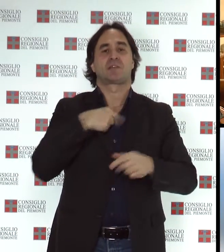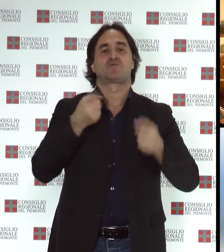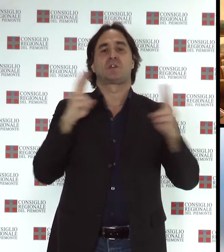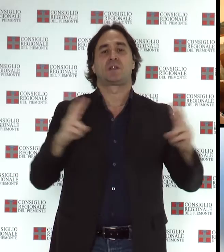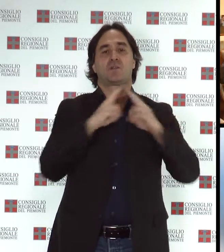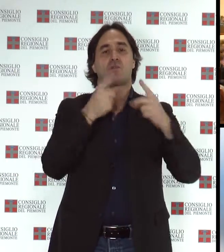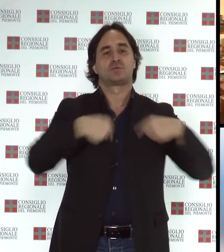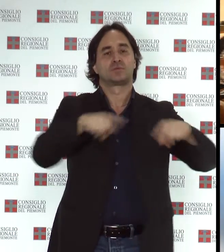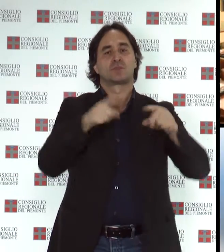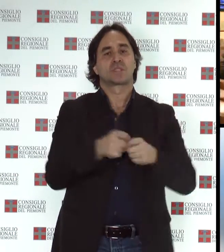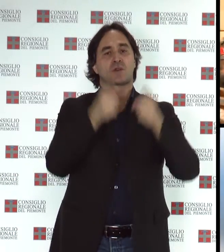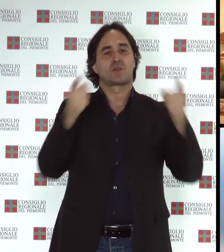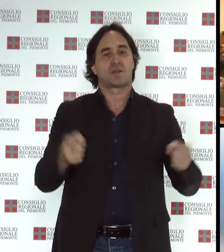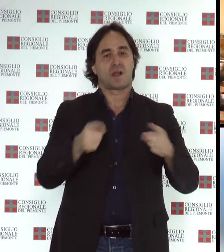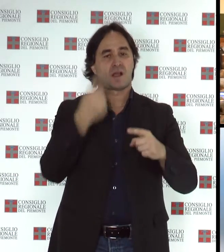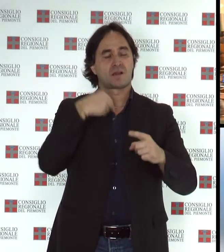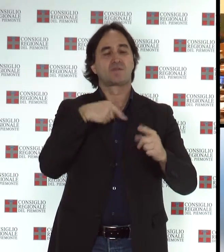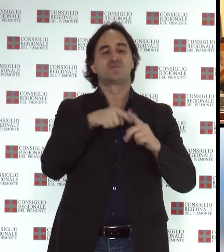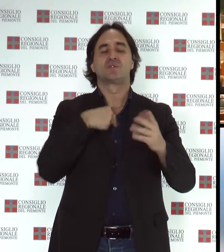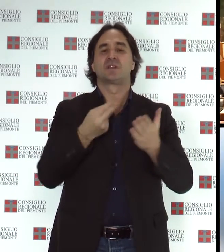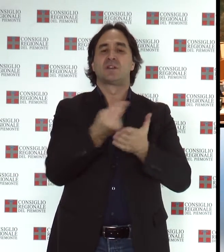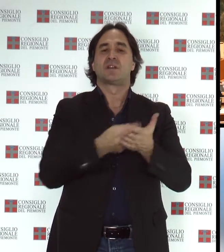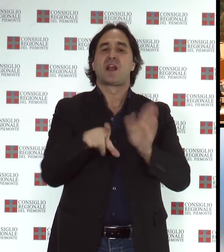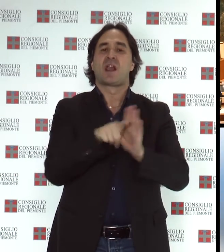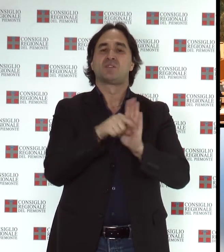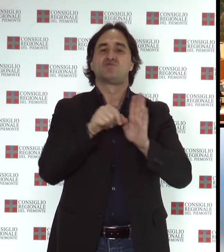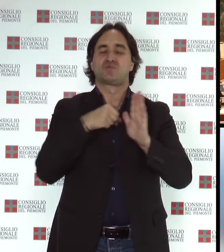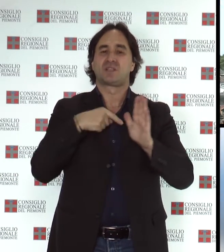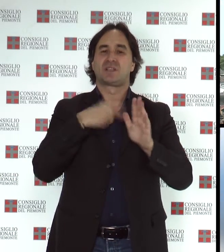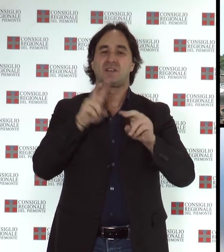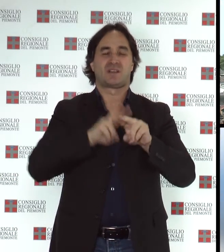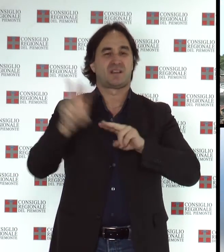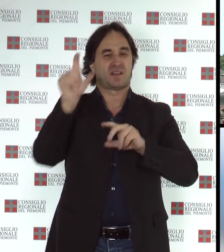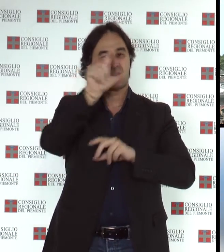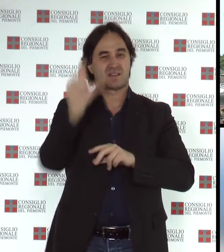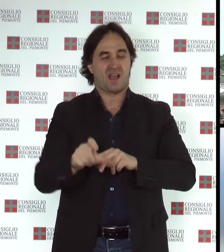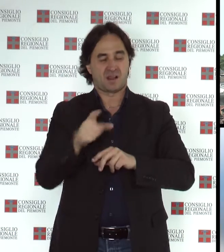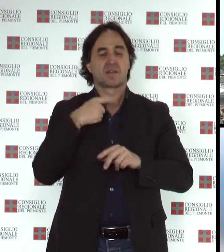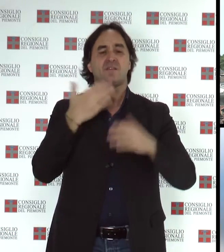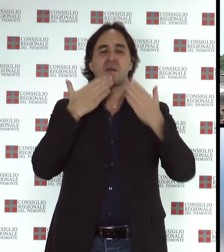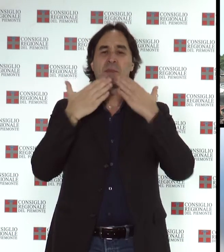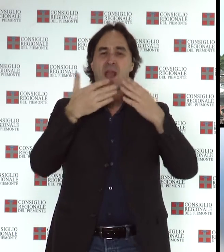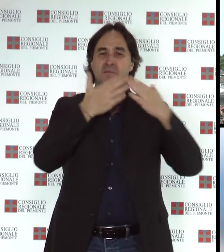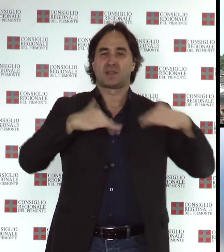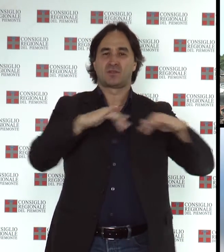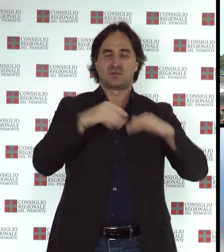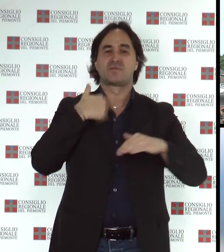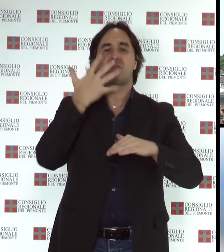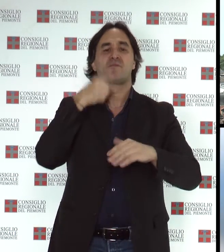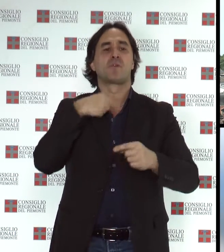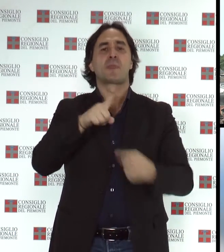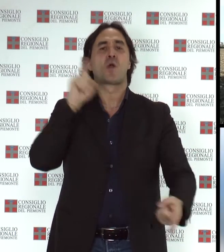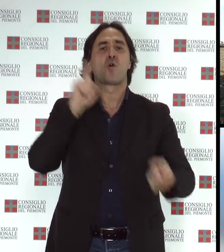Consiglio sulle ricadute del disegno di legge nazionale in discussione in Parlamento, che si pone l'obiettivo di azzerare il consumo di suolo